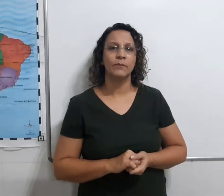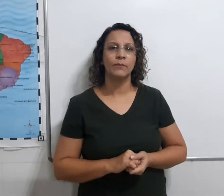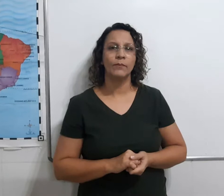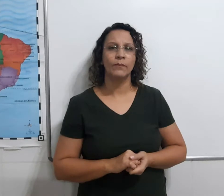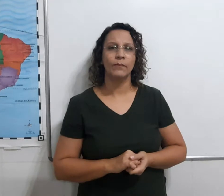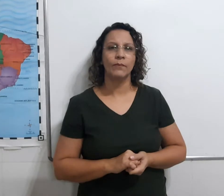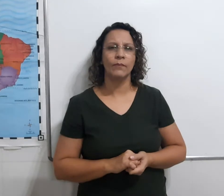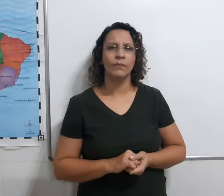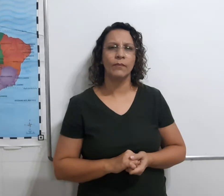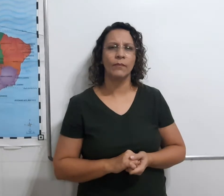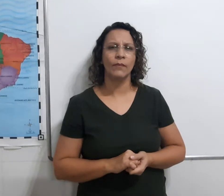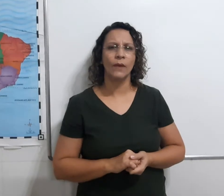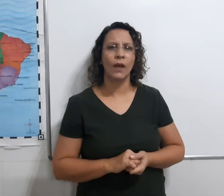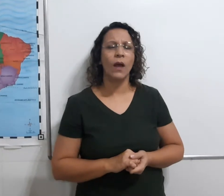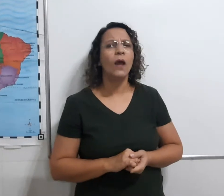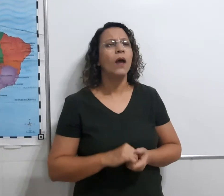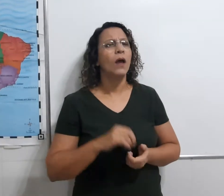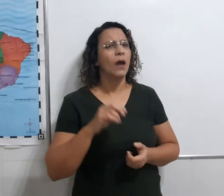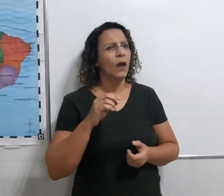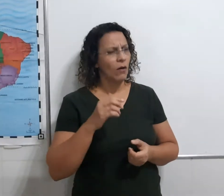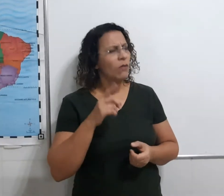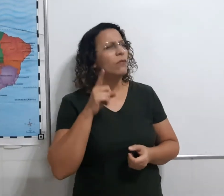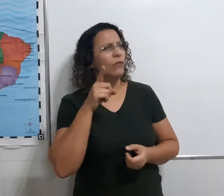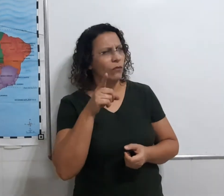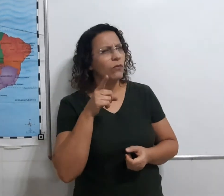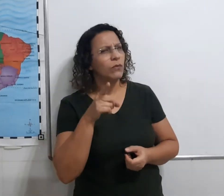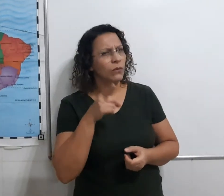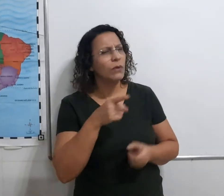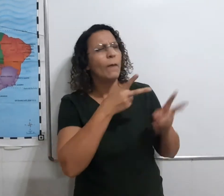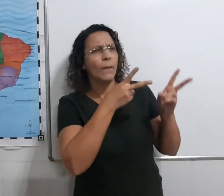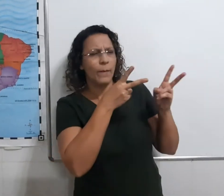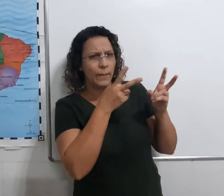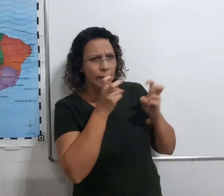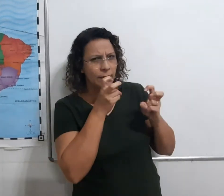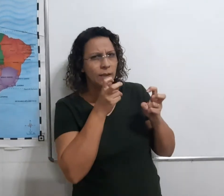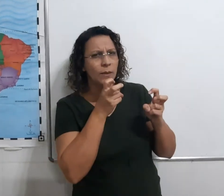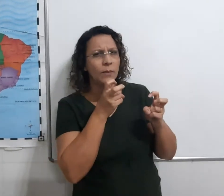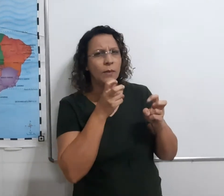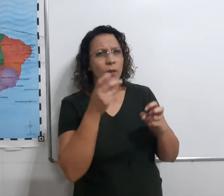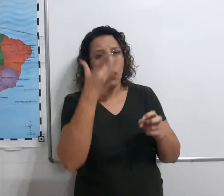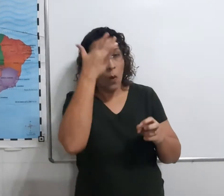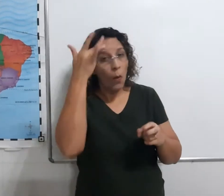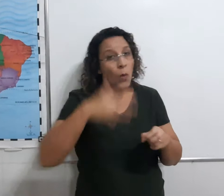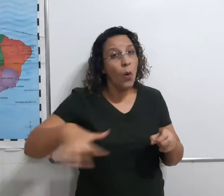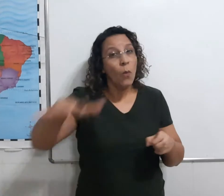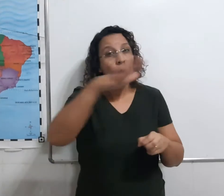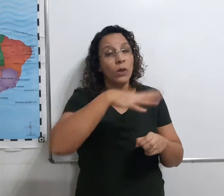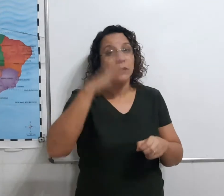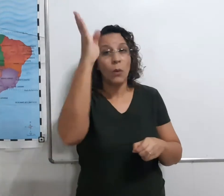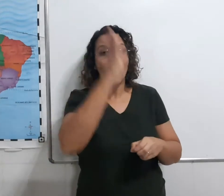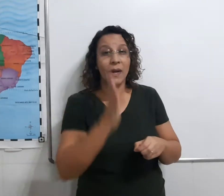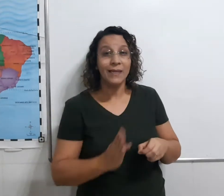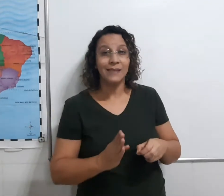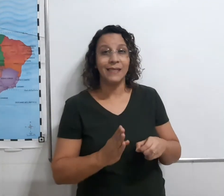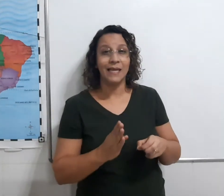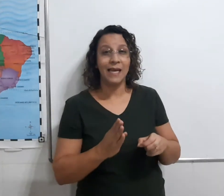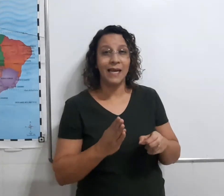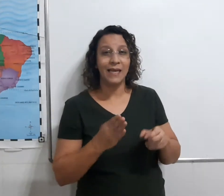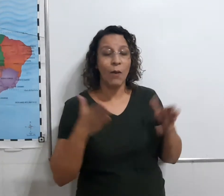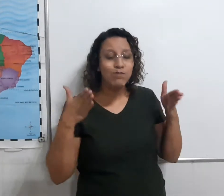Como você pôde perceber, a população brasileira está concentrada